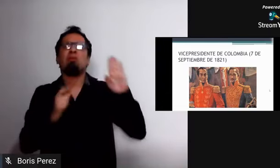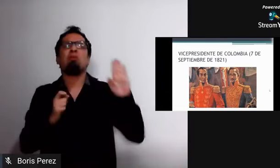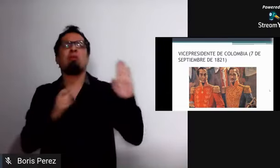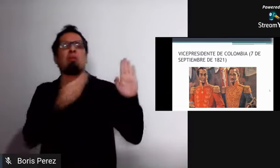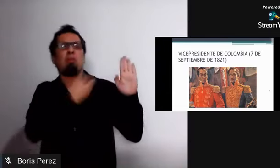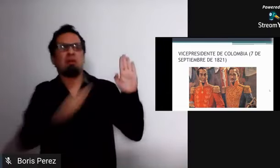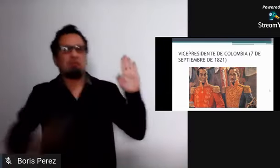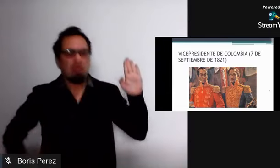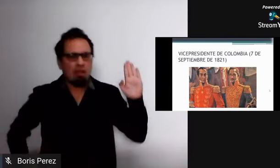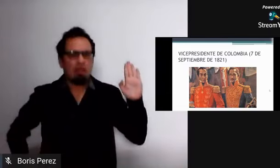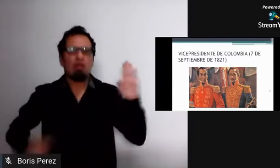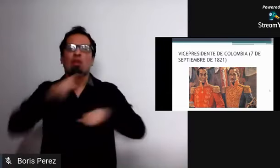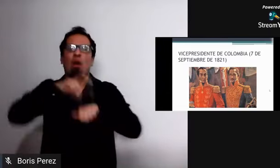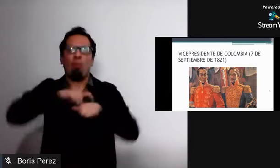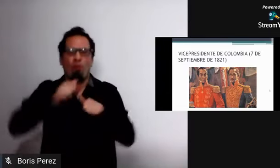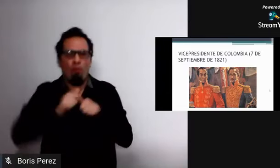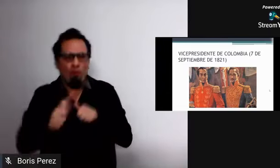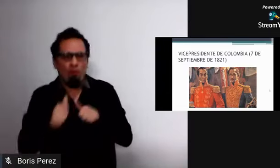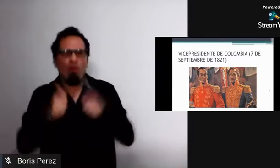En medio